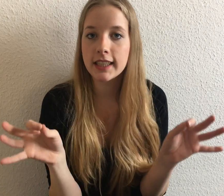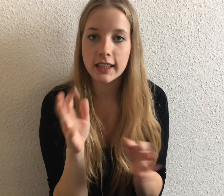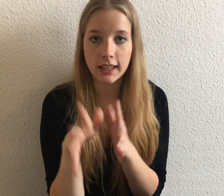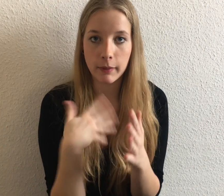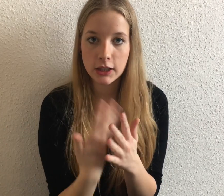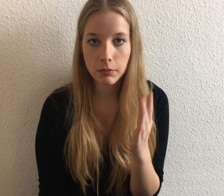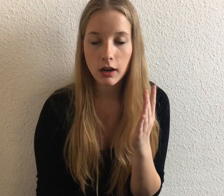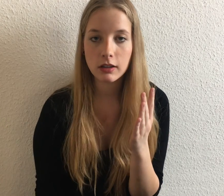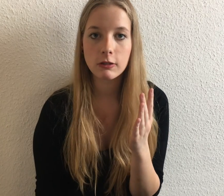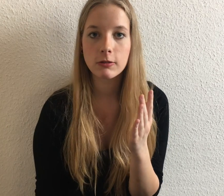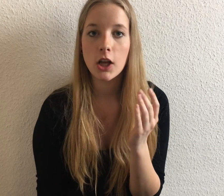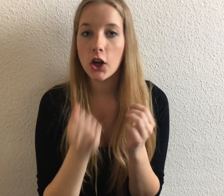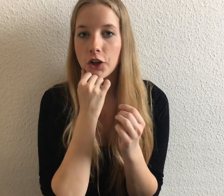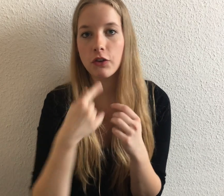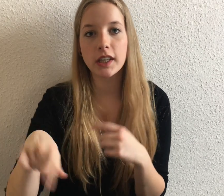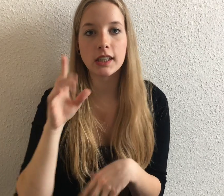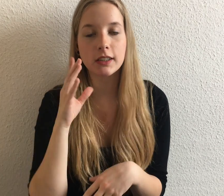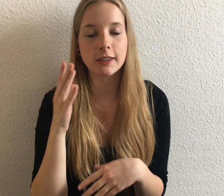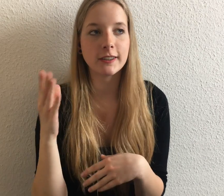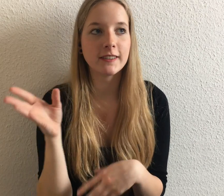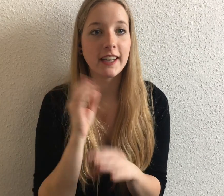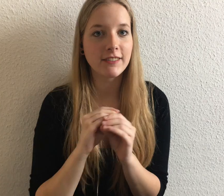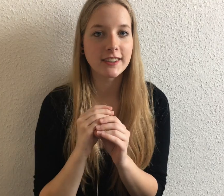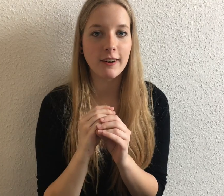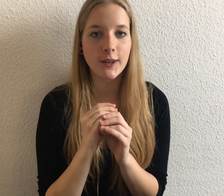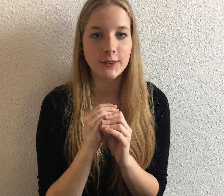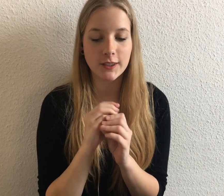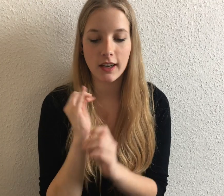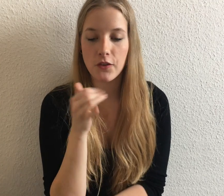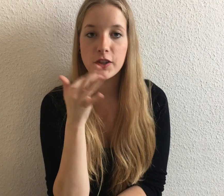Sätze in Gebärdensprache. Ich hoffe, ihr lernt was daraus und ja, viel Spaß.